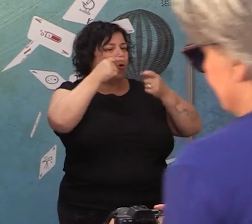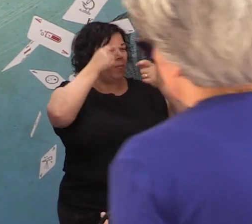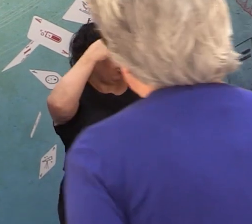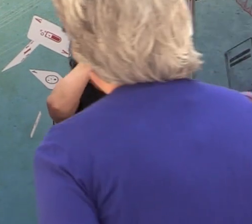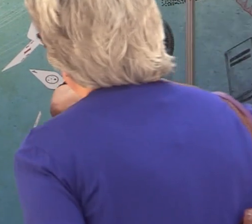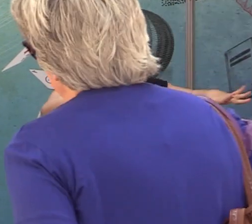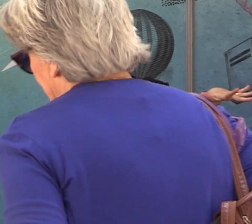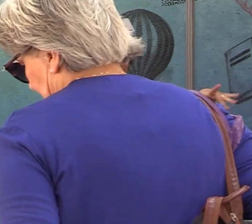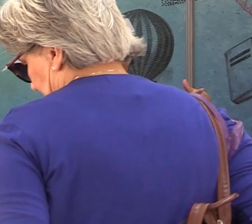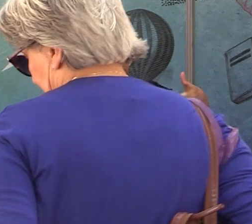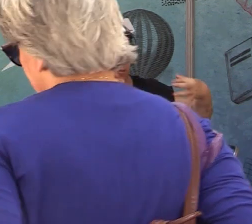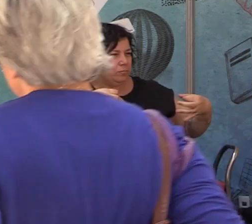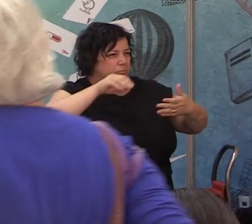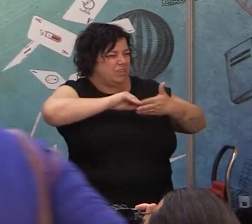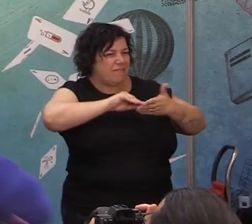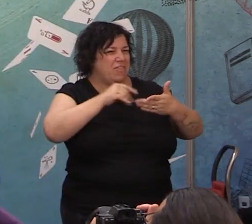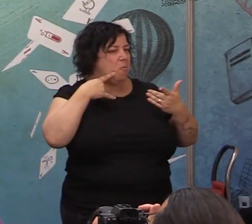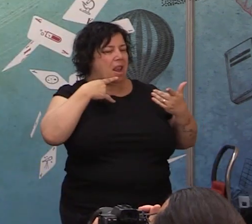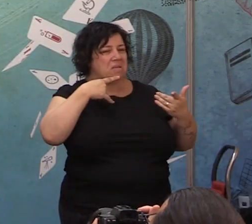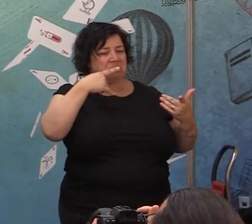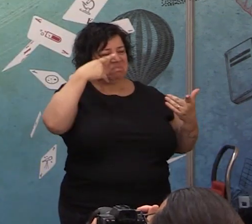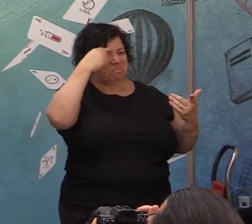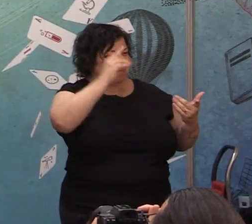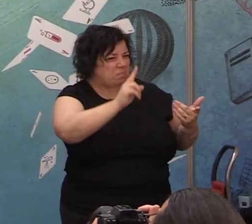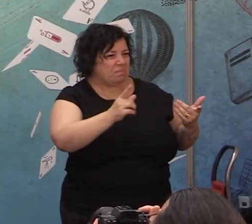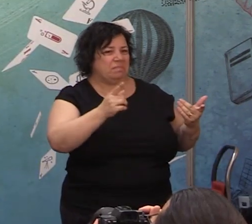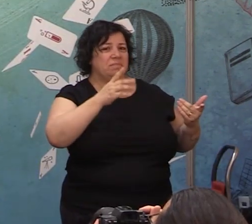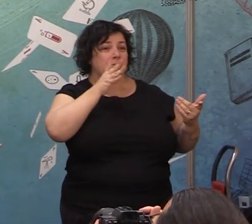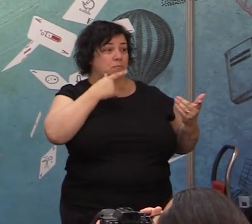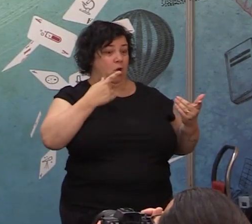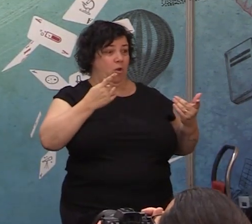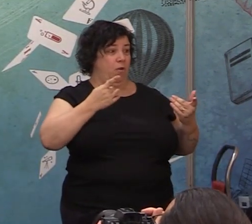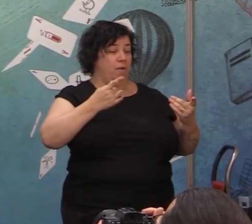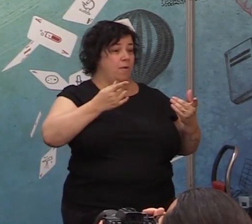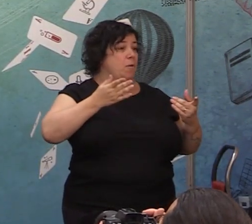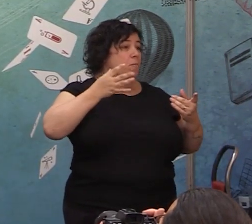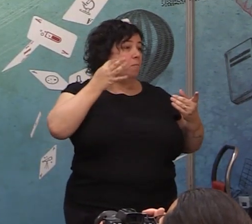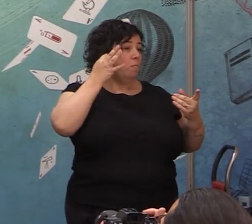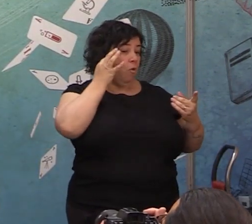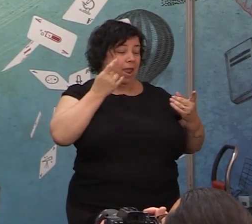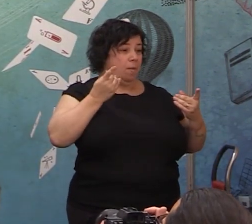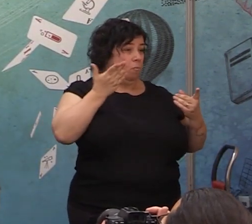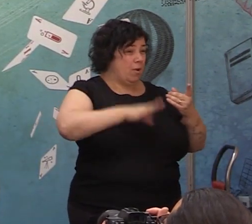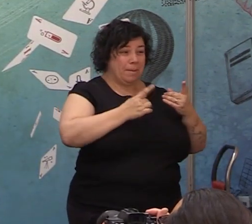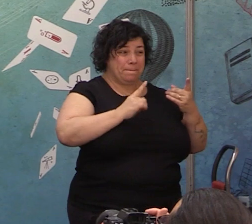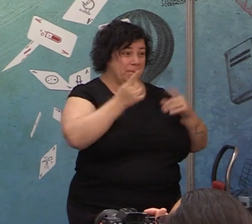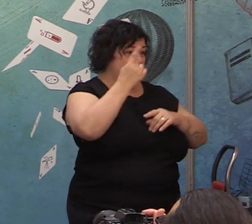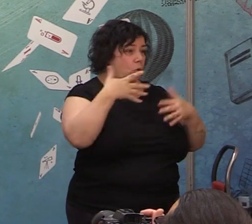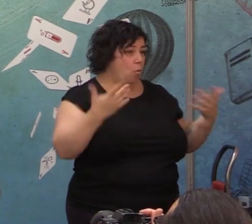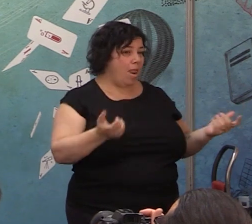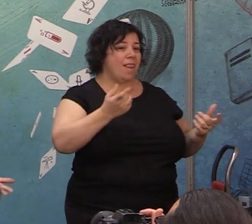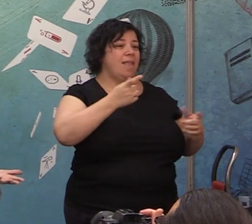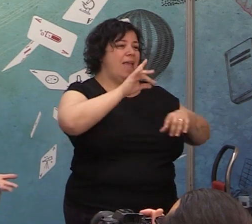realidad que a menudo pasa desapercibida, y es que la primera causa de mortalidad entre las mujeres son las